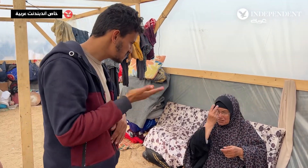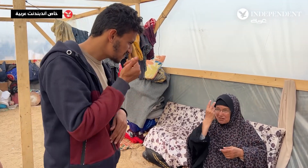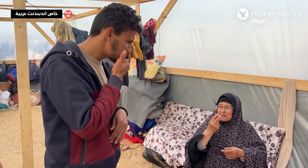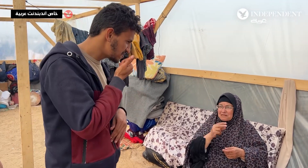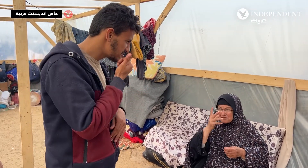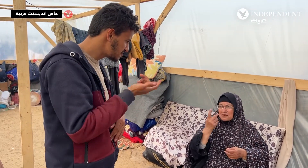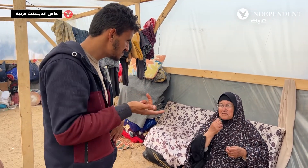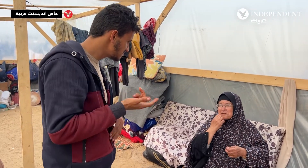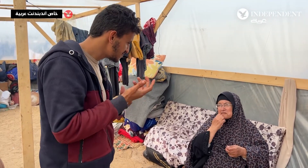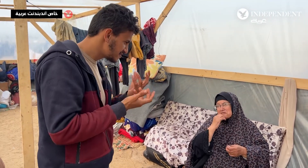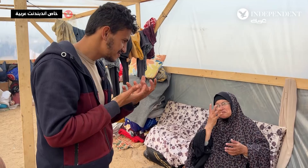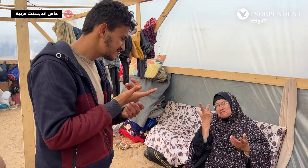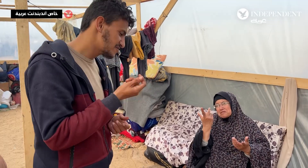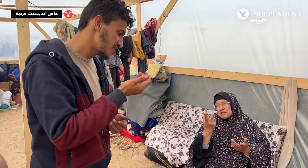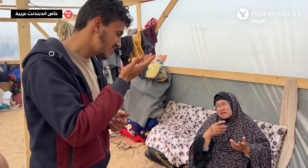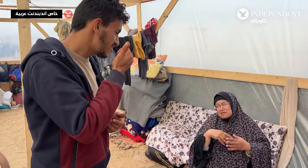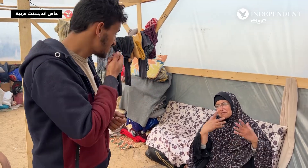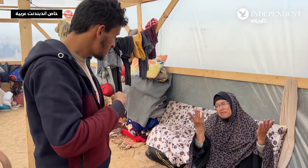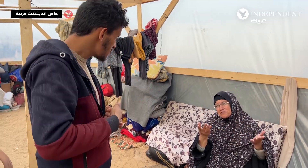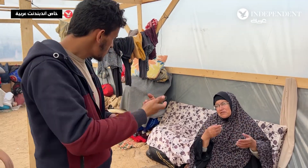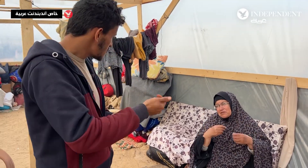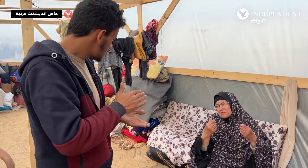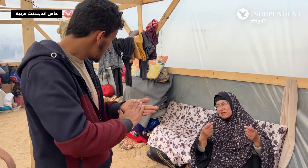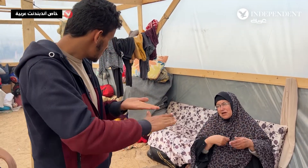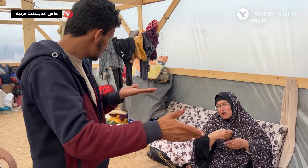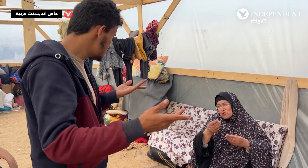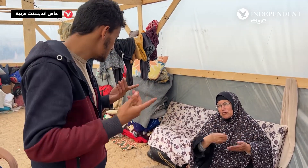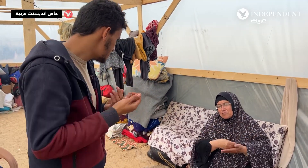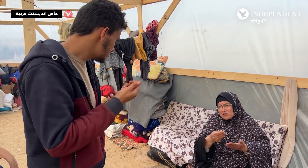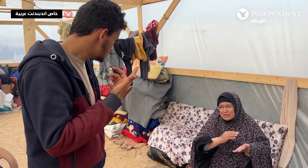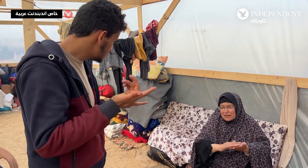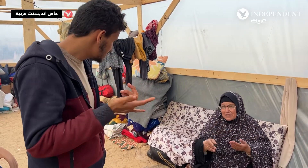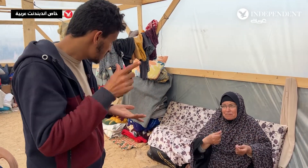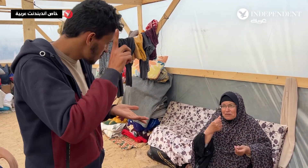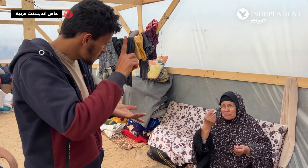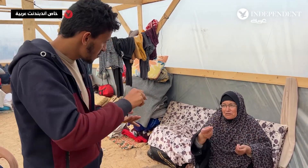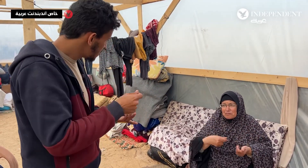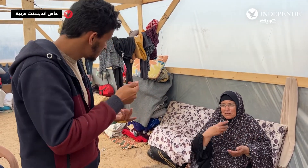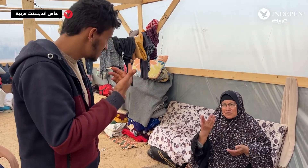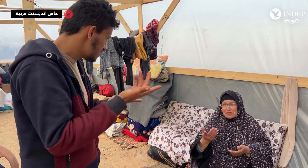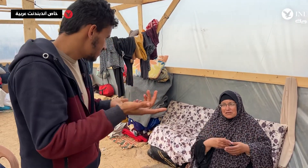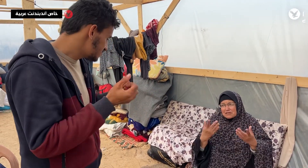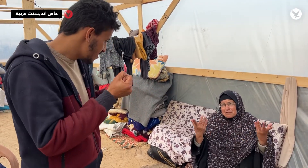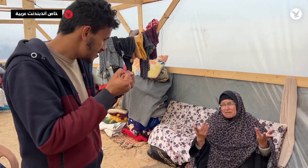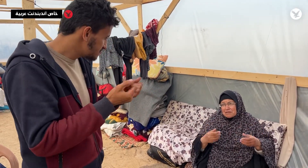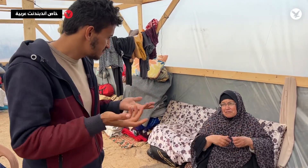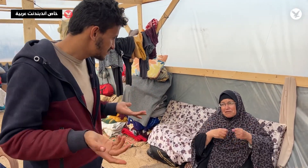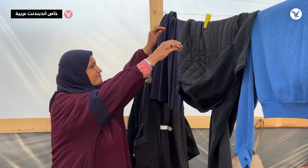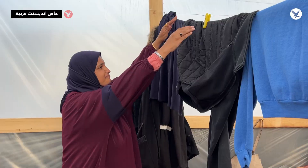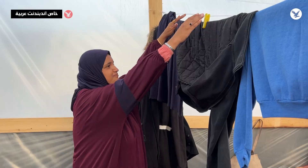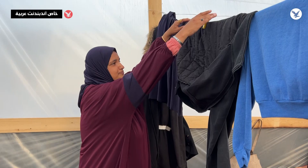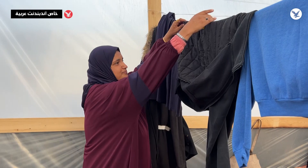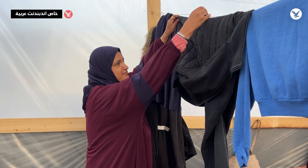شيك. هاي كل المصاري يا ما كل المصاري. ايش اسمه؟ احنا بنوصل.